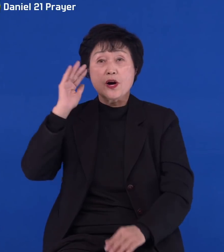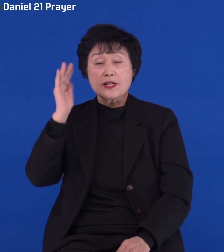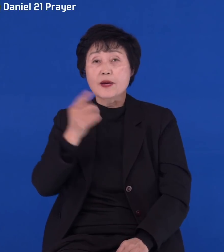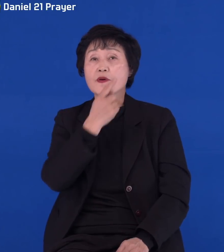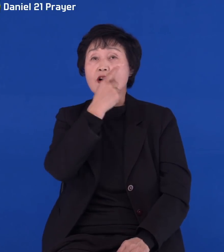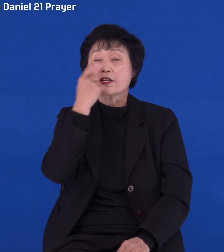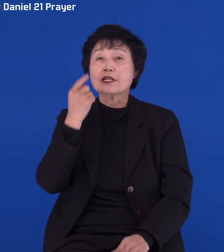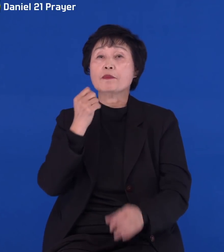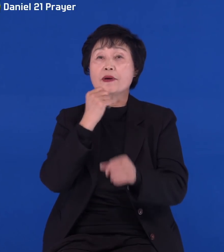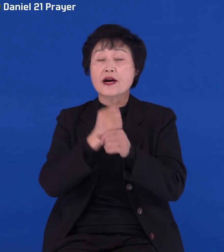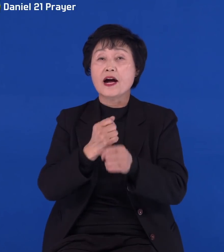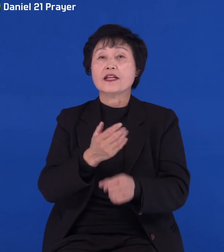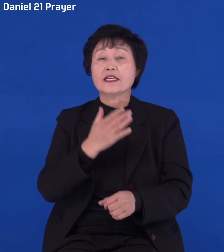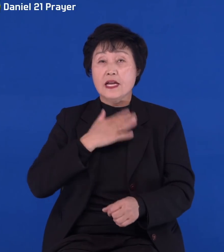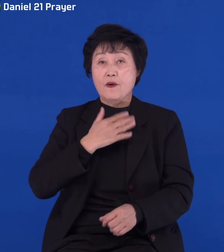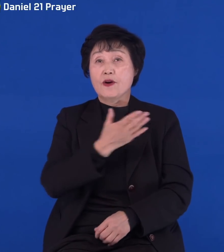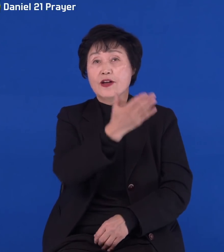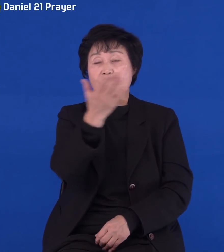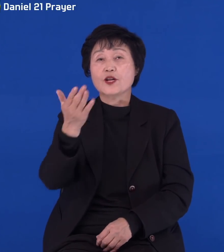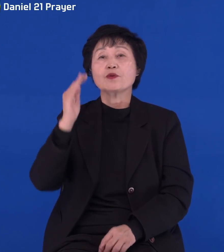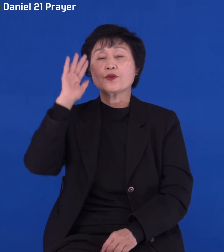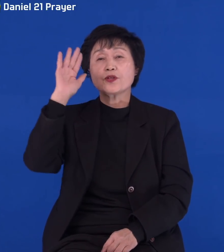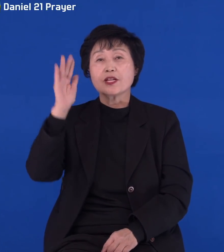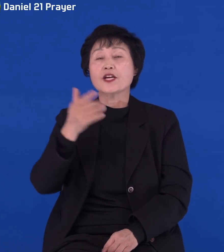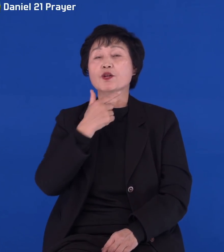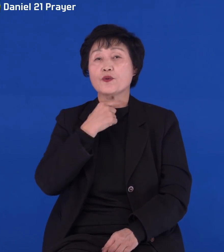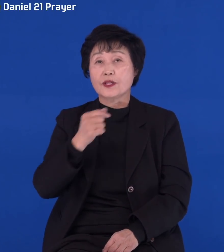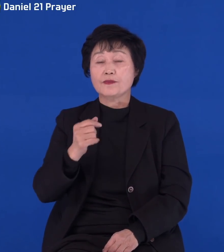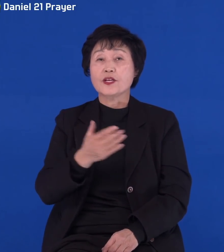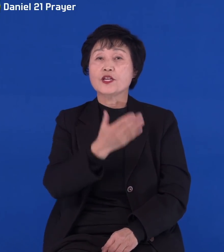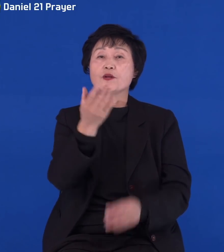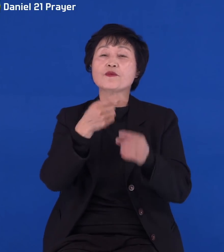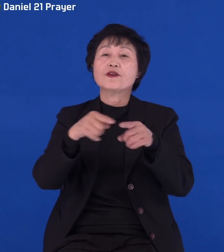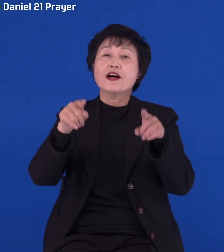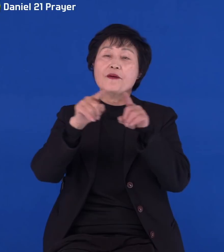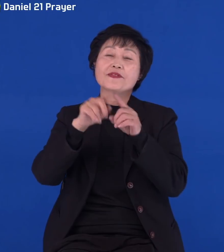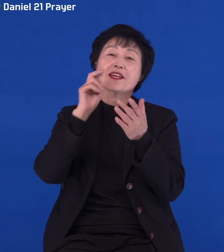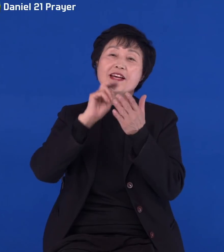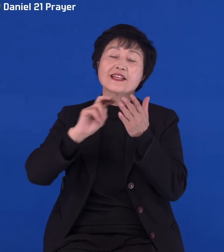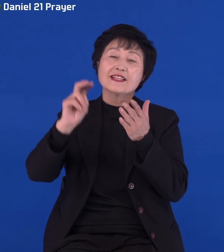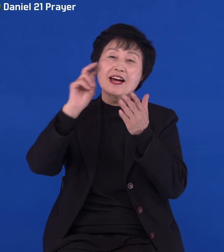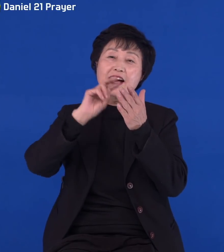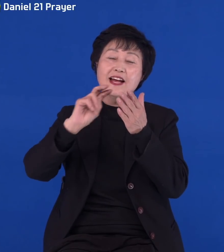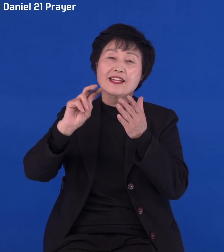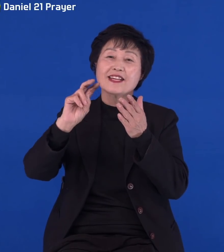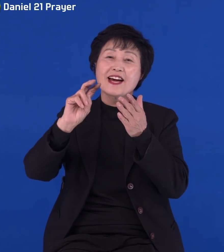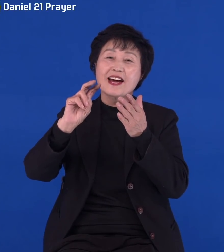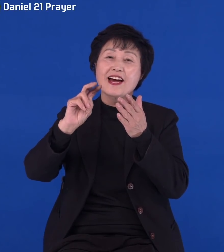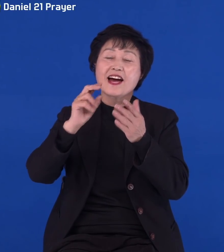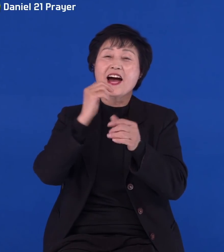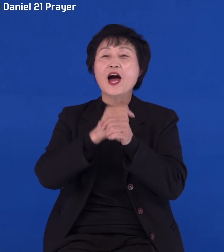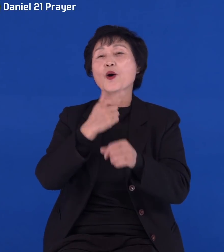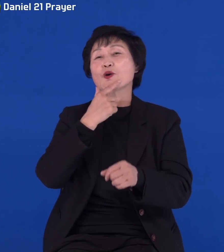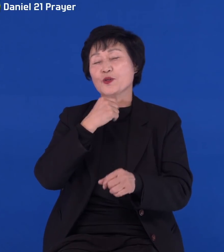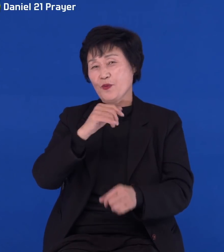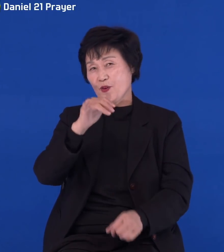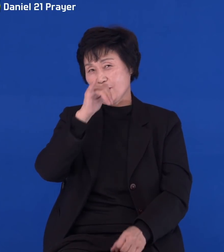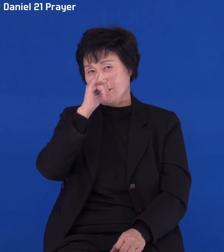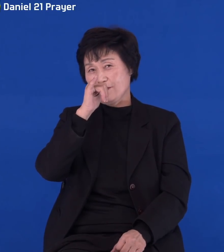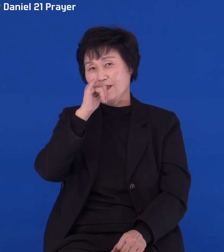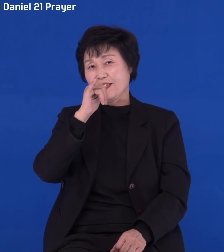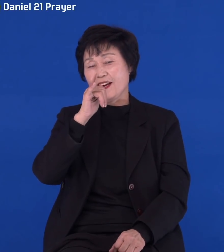여러분이 되기를 간절히 축원합니다. 여러분들과 함께 찬양하고 싶은 게 있습니다. 제가 1년 동안 이 찬양을 수백 번 넘게 1000번 넘게